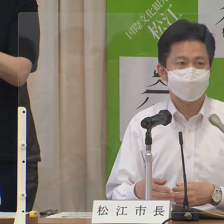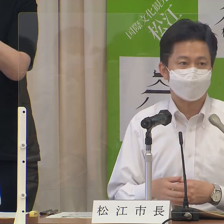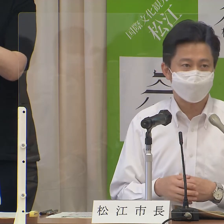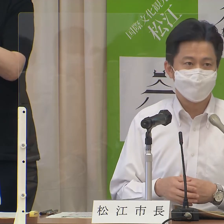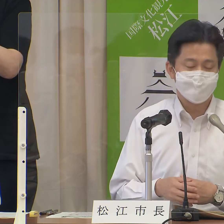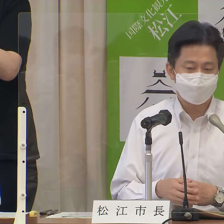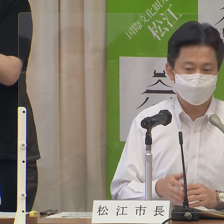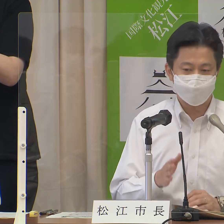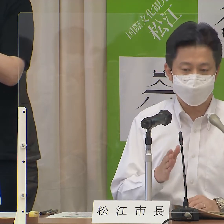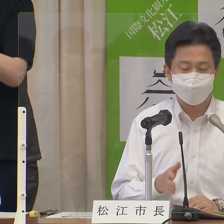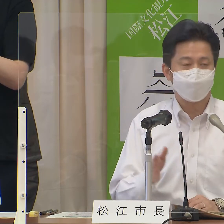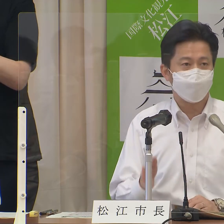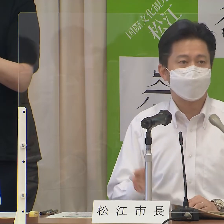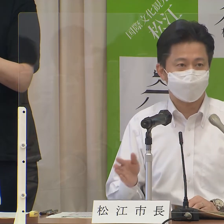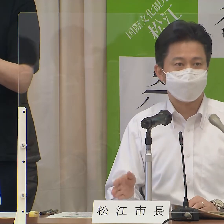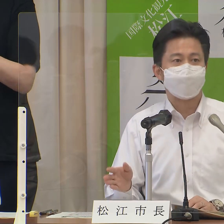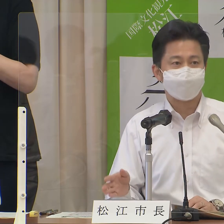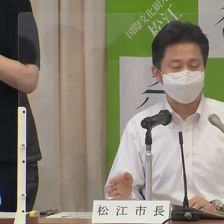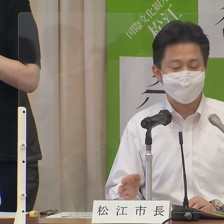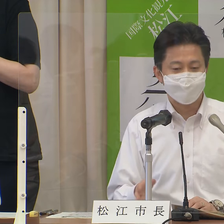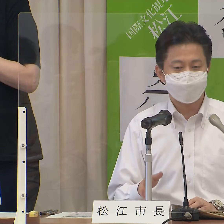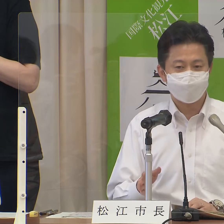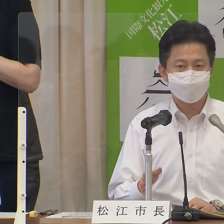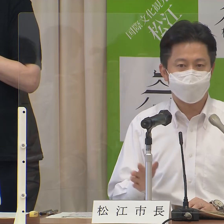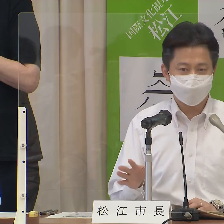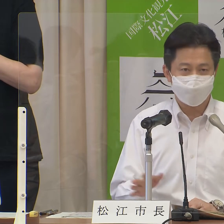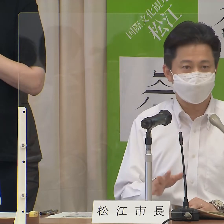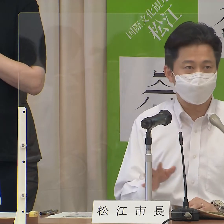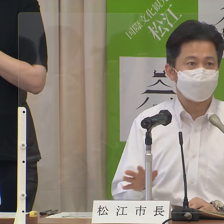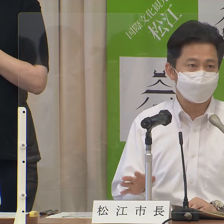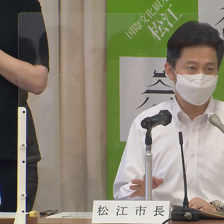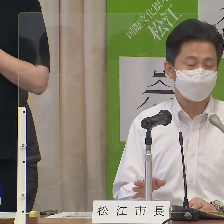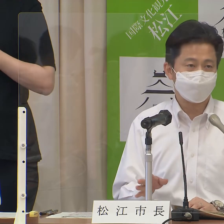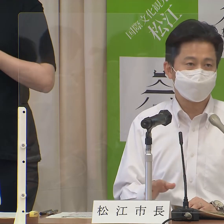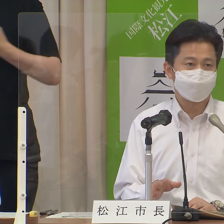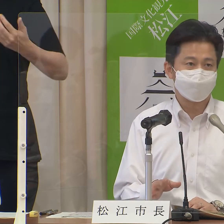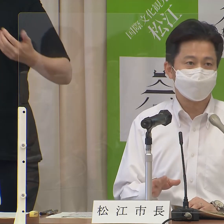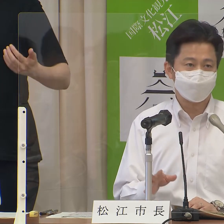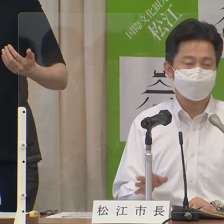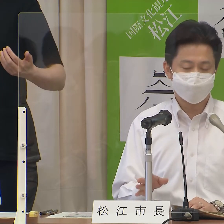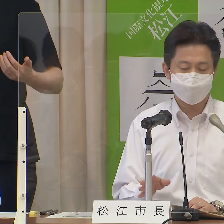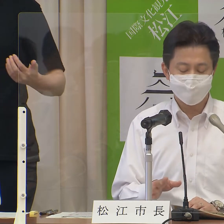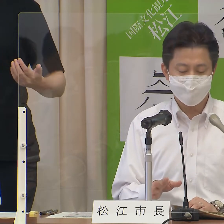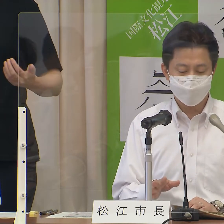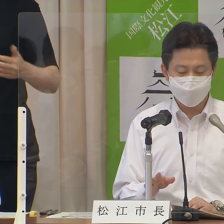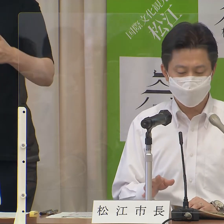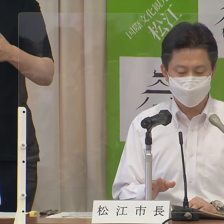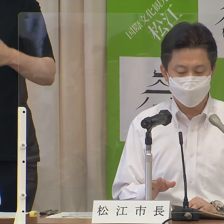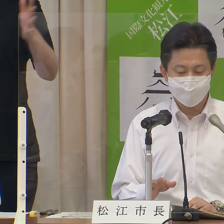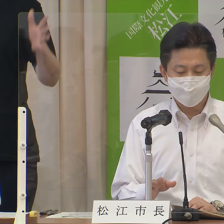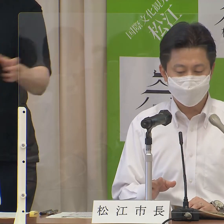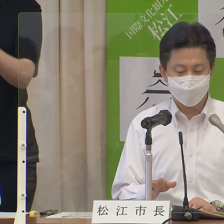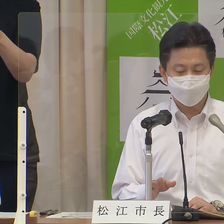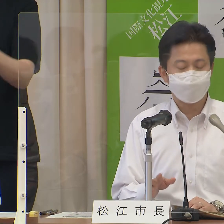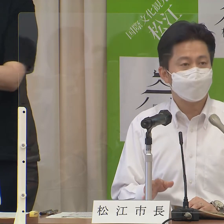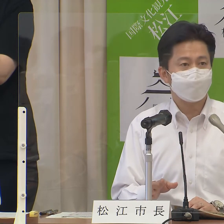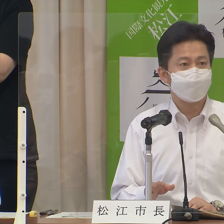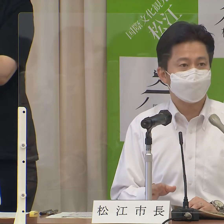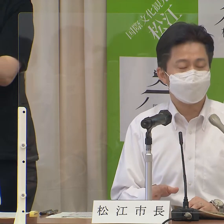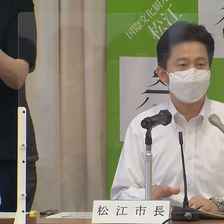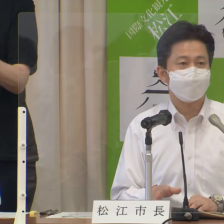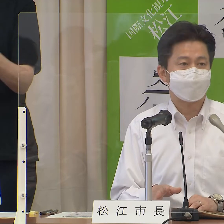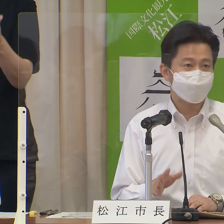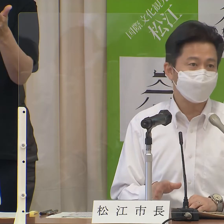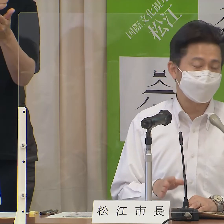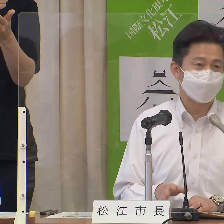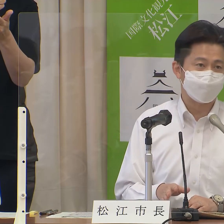するケアであったり、そういった班を分けておりまして、でそれを班長が取りまとめるという形になっているんですが、どうしてもその取りまとめ